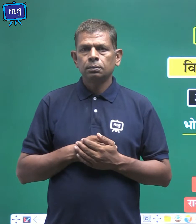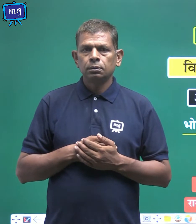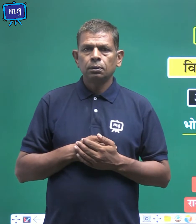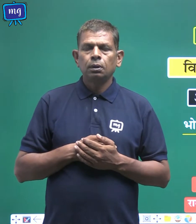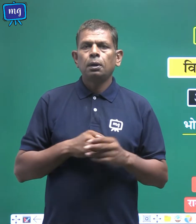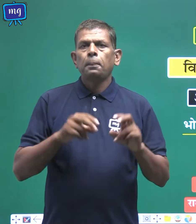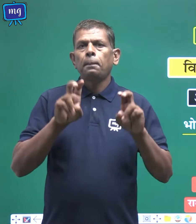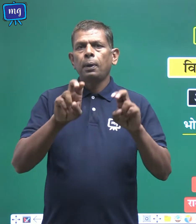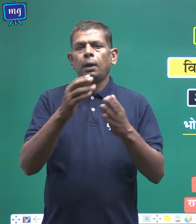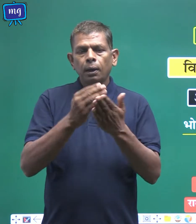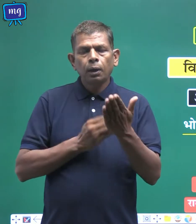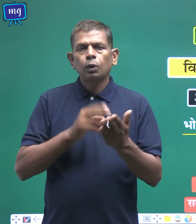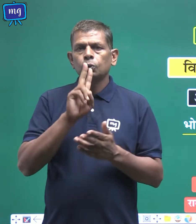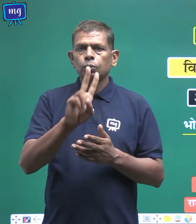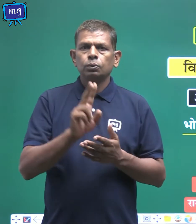भाग 2।